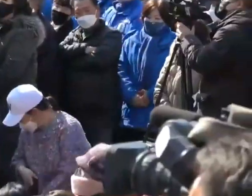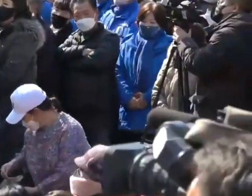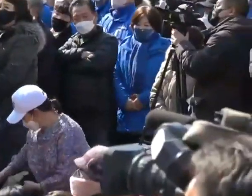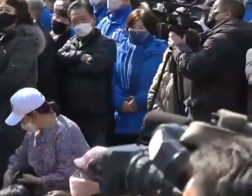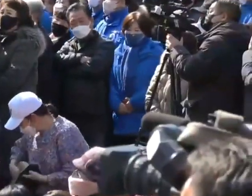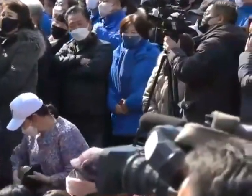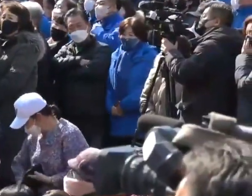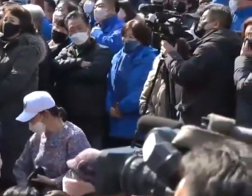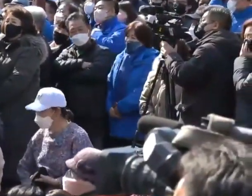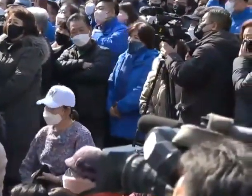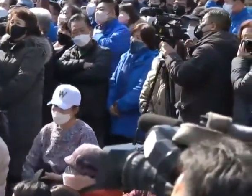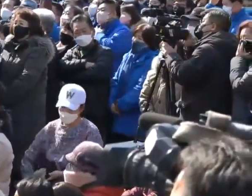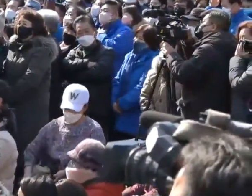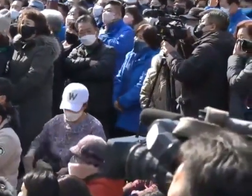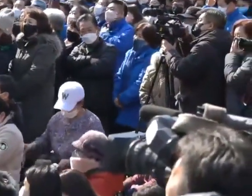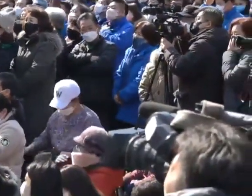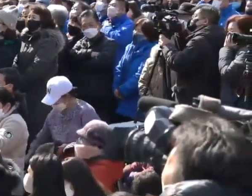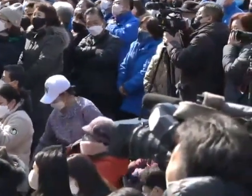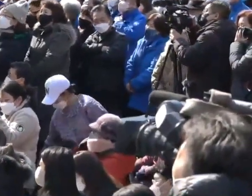그런데